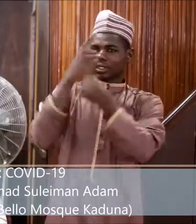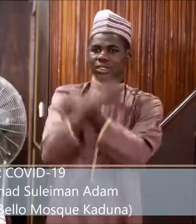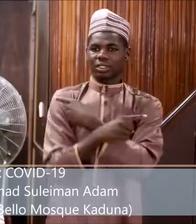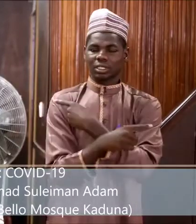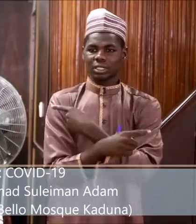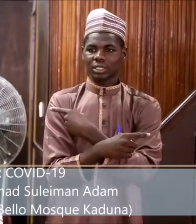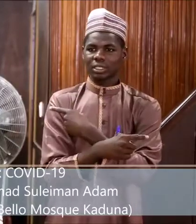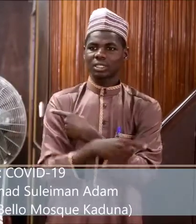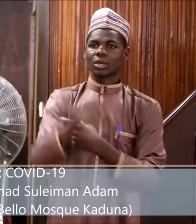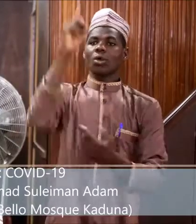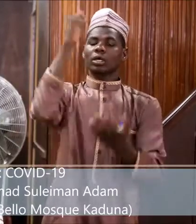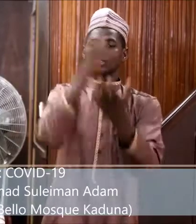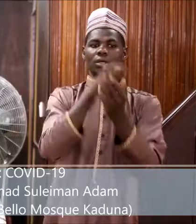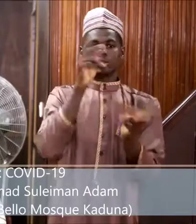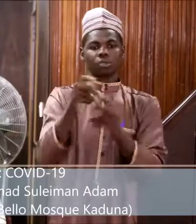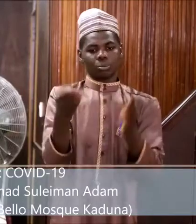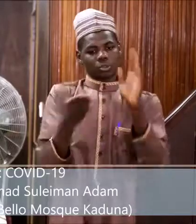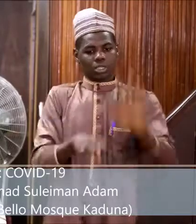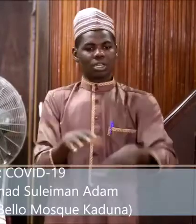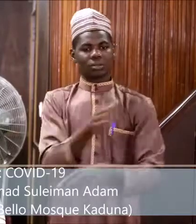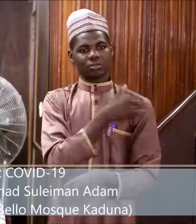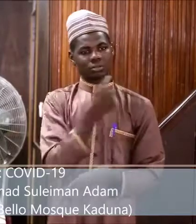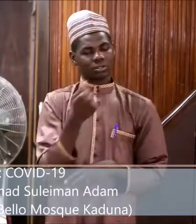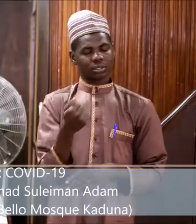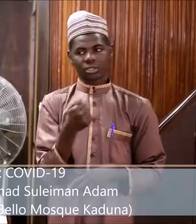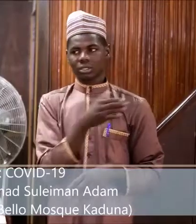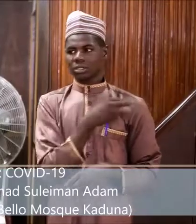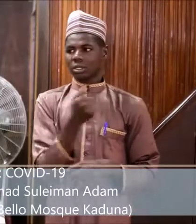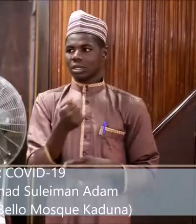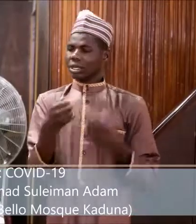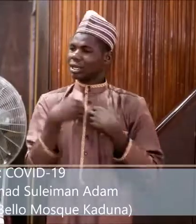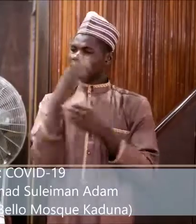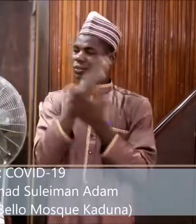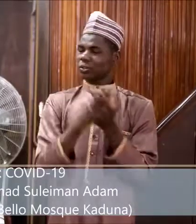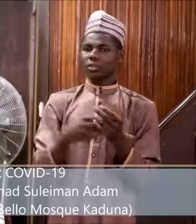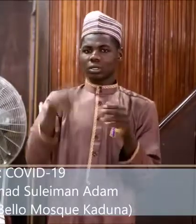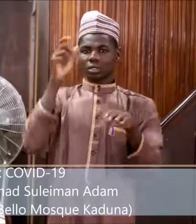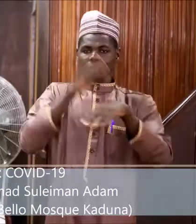Akwai lokacin da karamita suka zo suka dinga kashe mutane a cikin Haram.